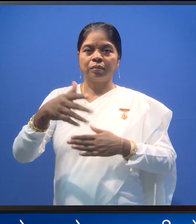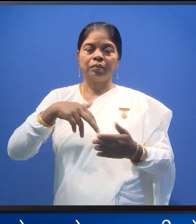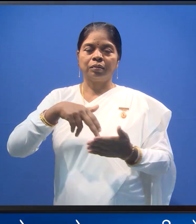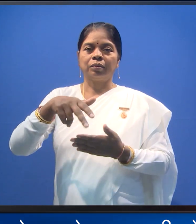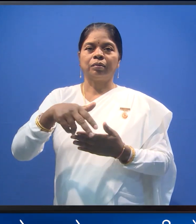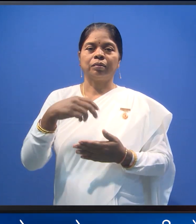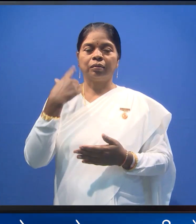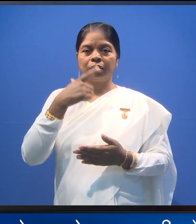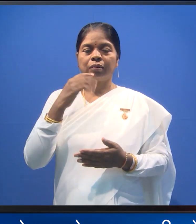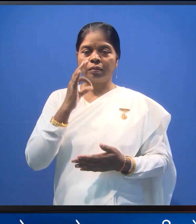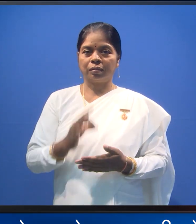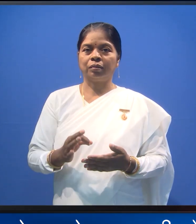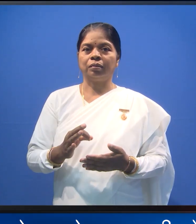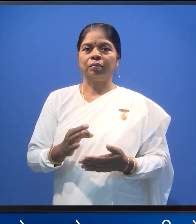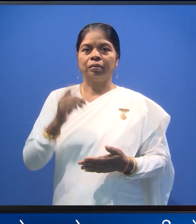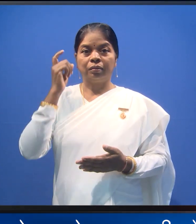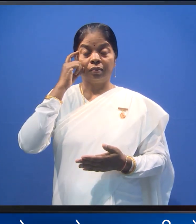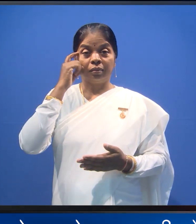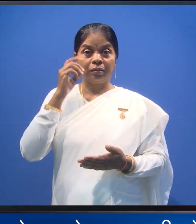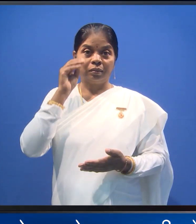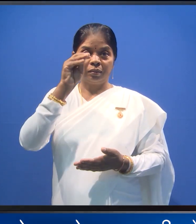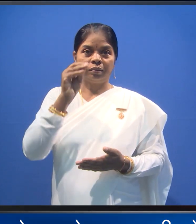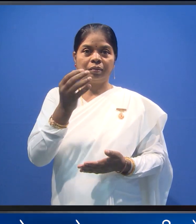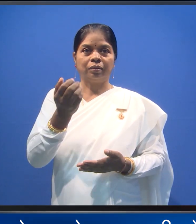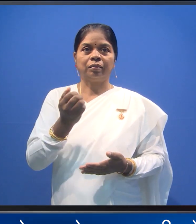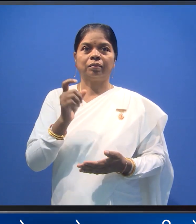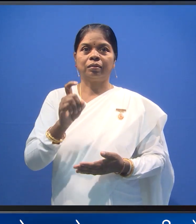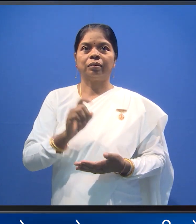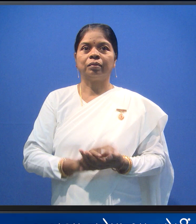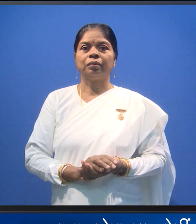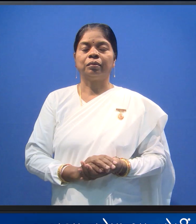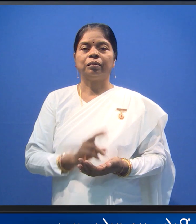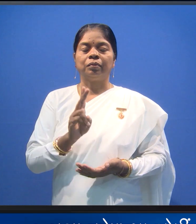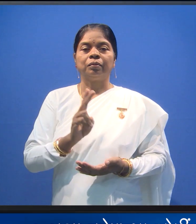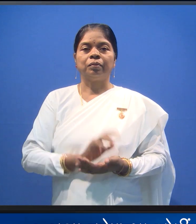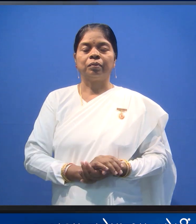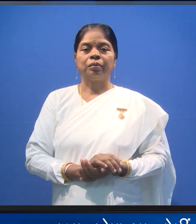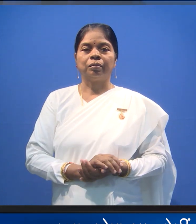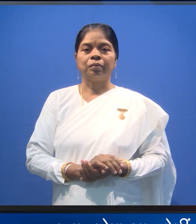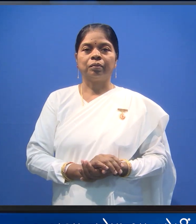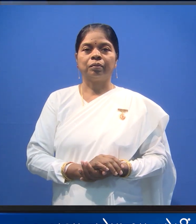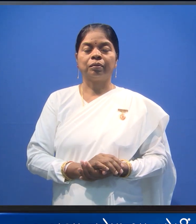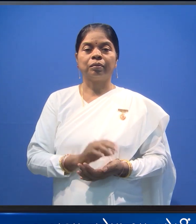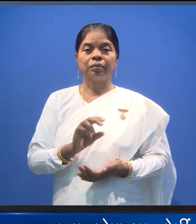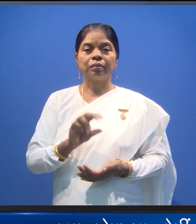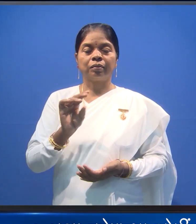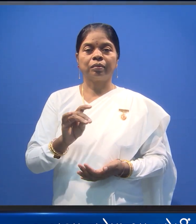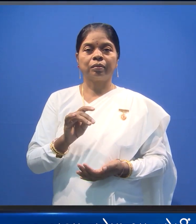जाण्यासाठी कोणत्या गोष्टीवर लक्ष दिले पाहिजे? 2.